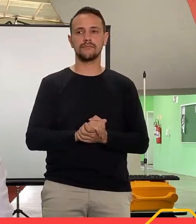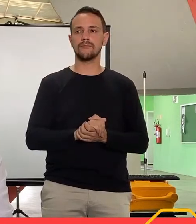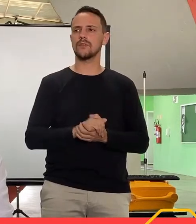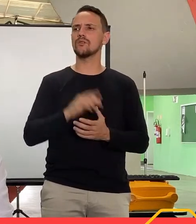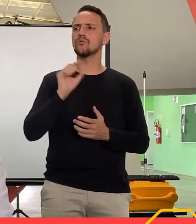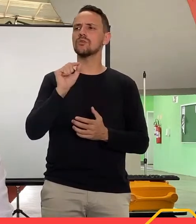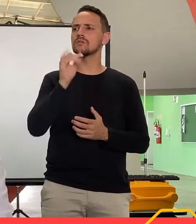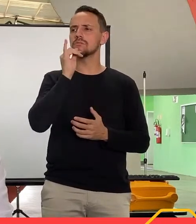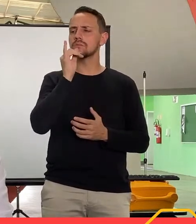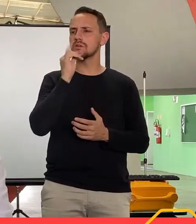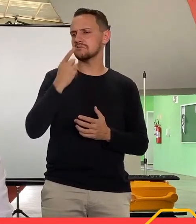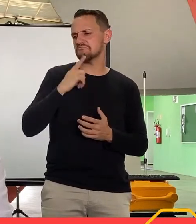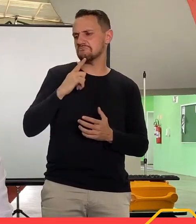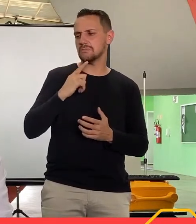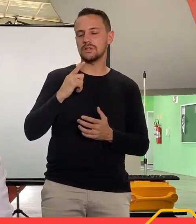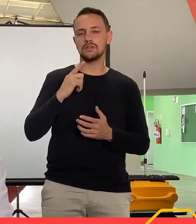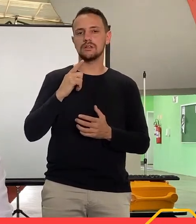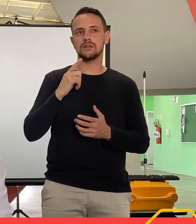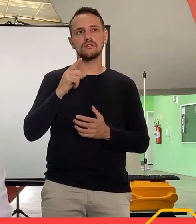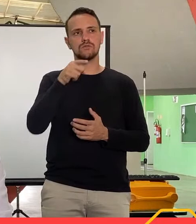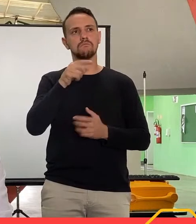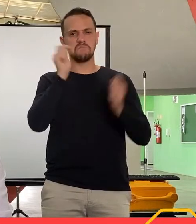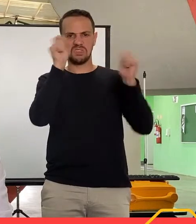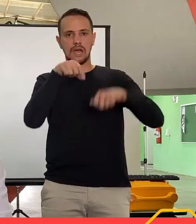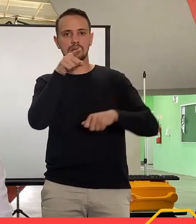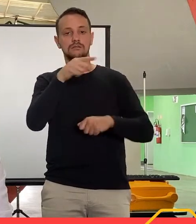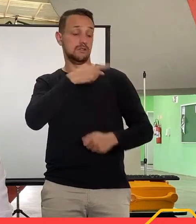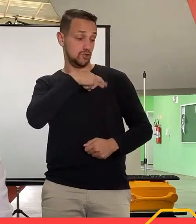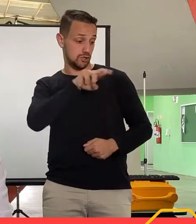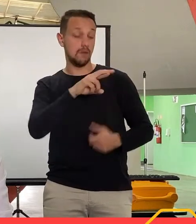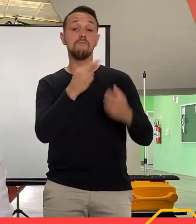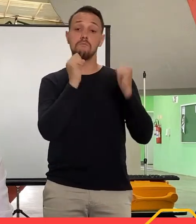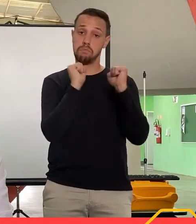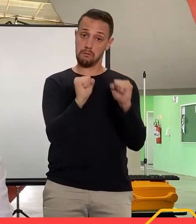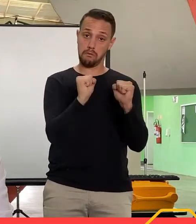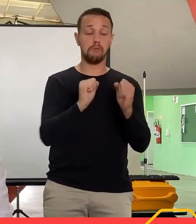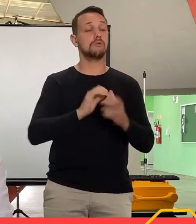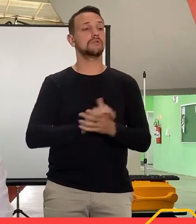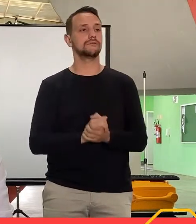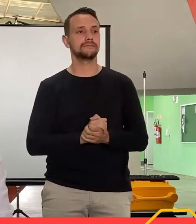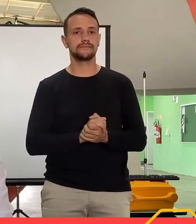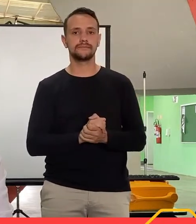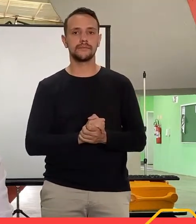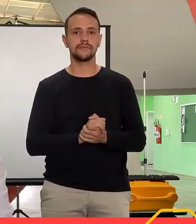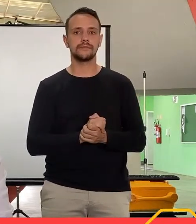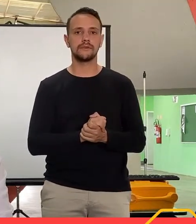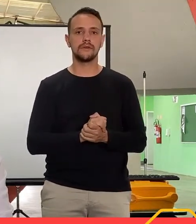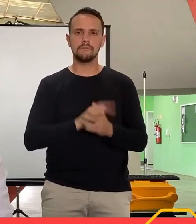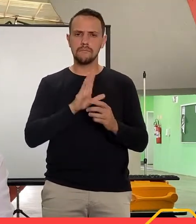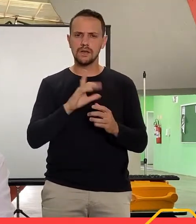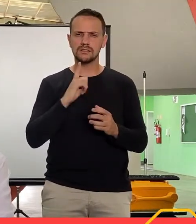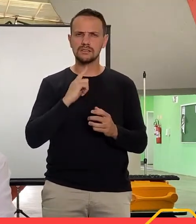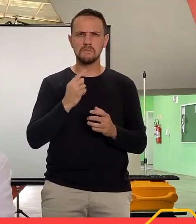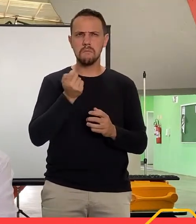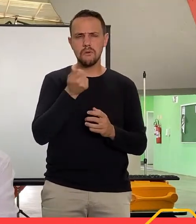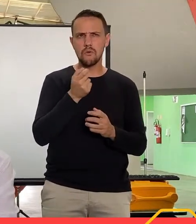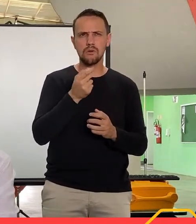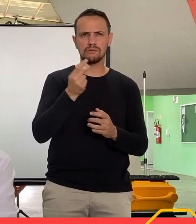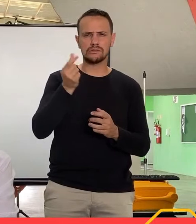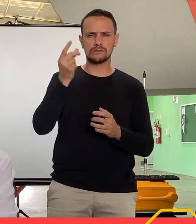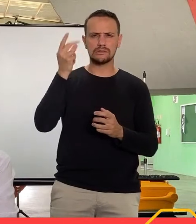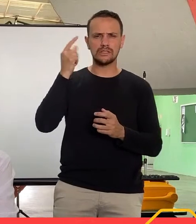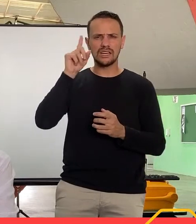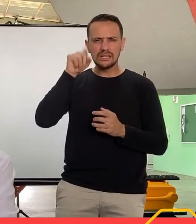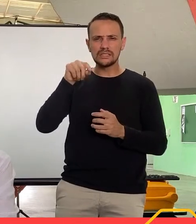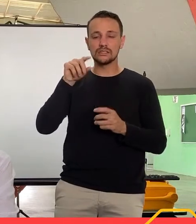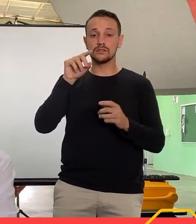direito civis é o direito de você ter uma religião, né? Mas poucos direitos civis. Veja só, era uma